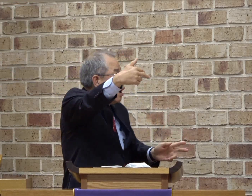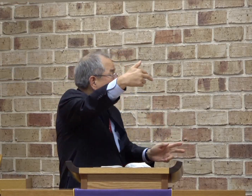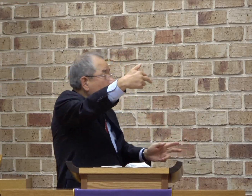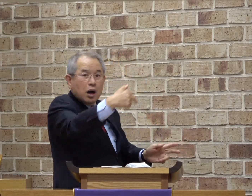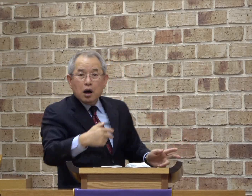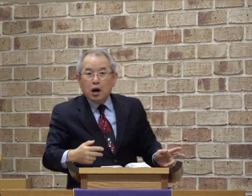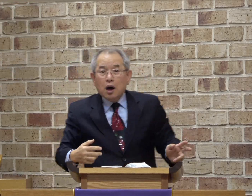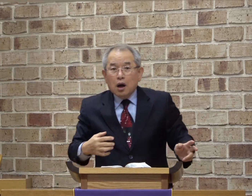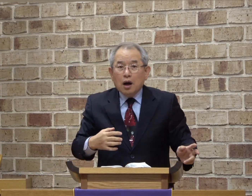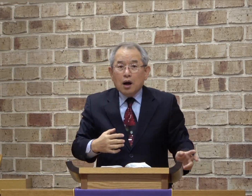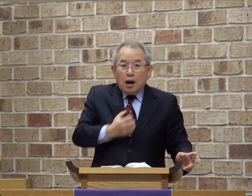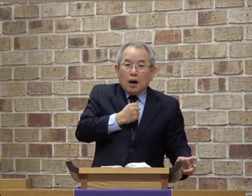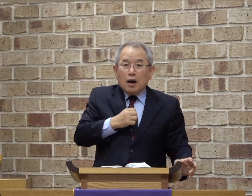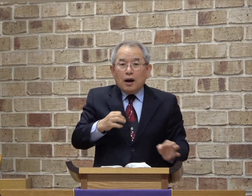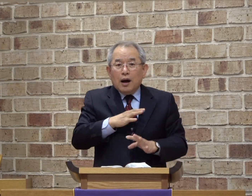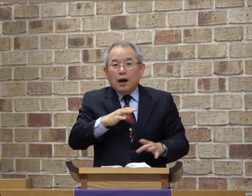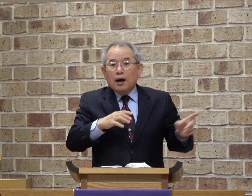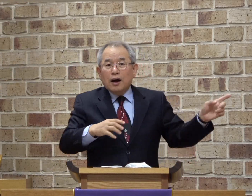강에서 옛날에